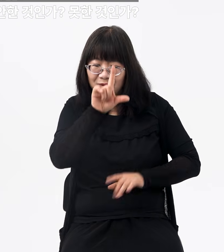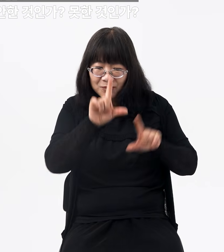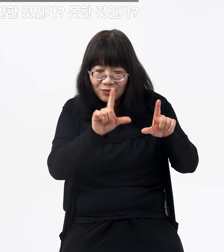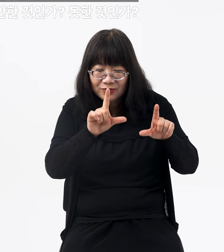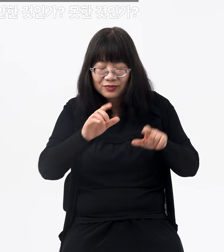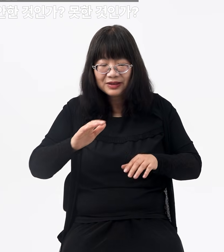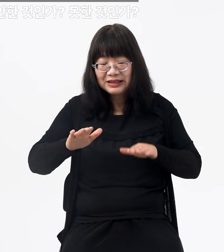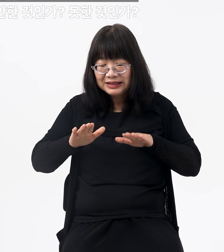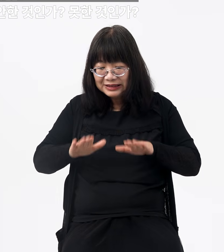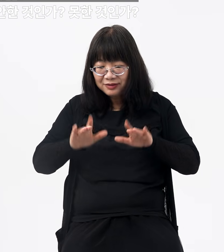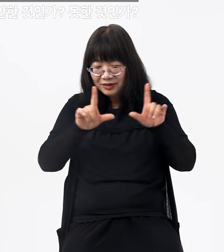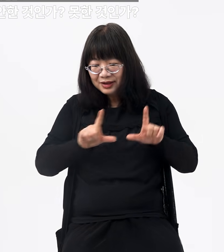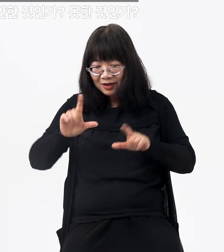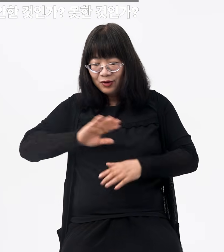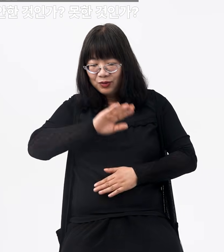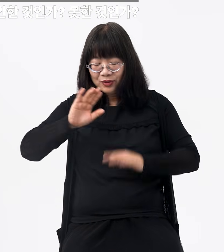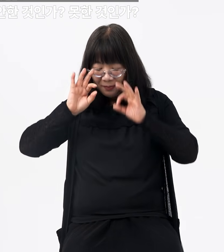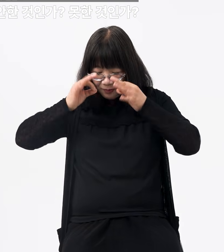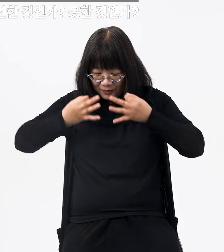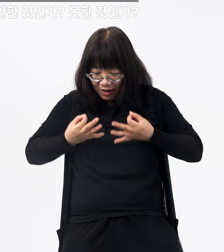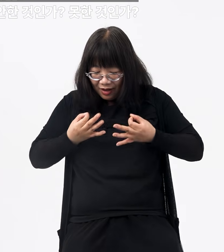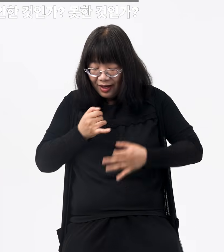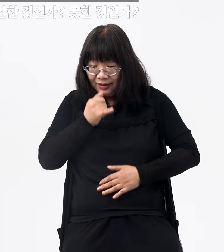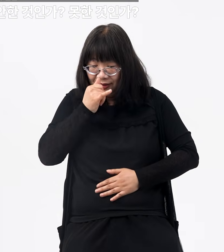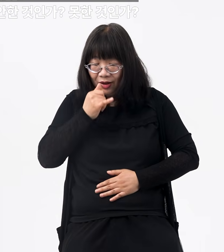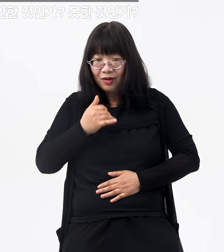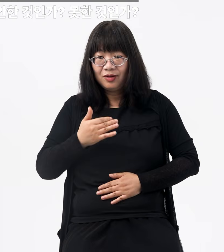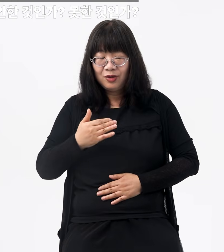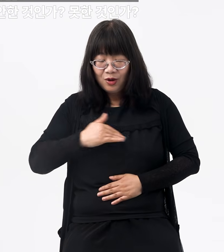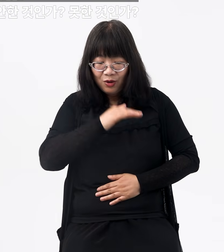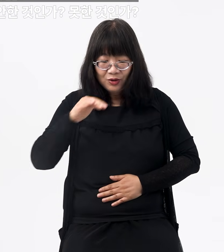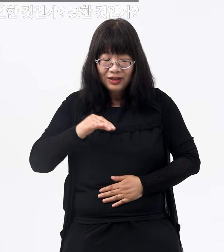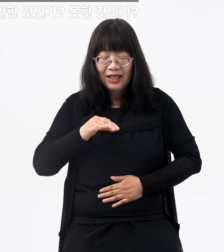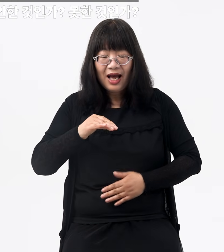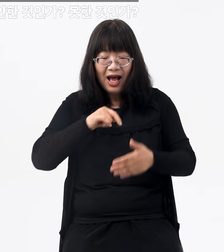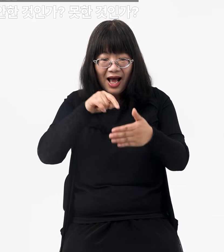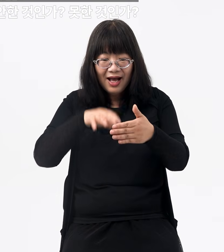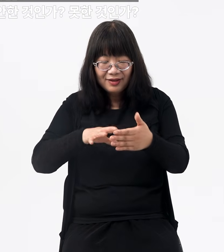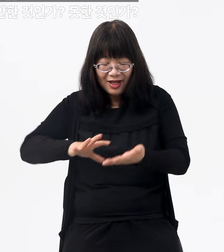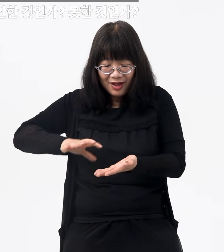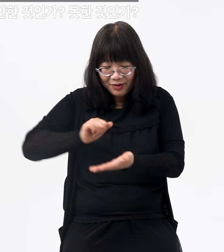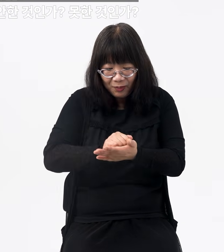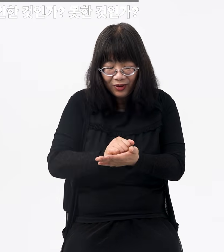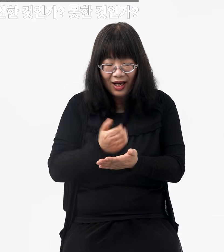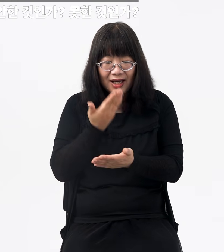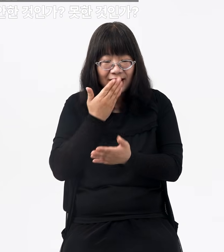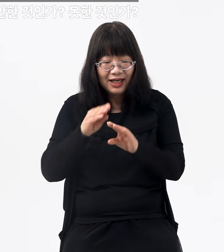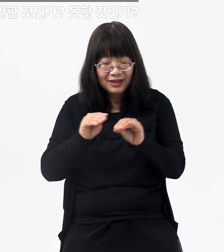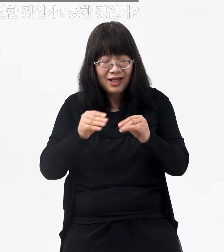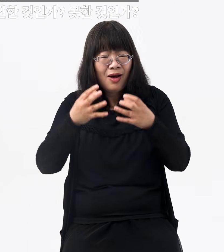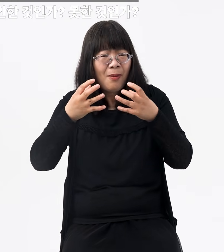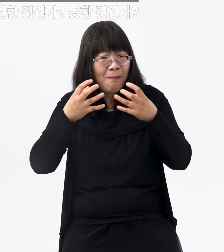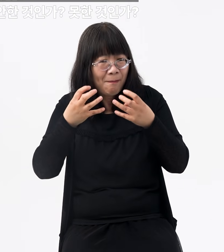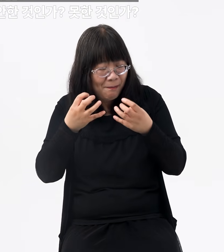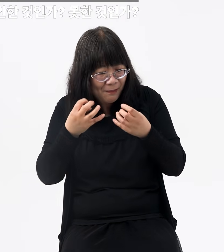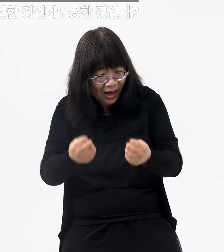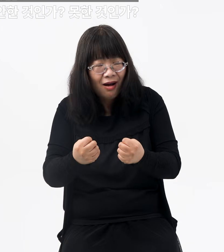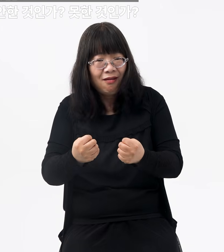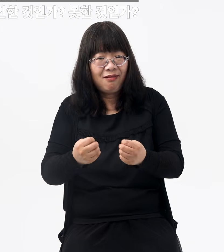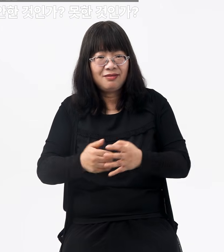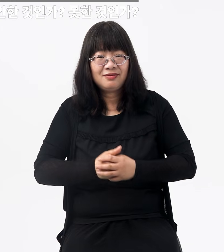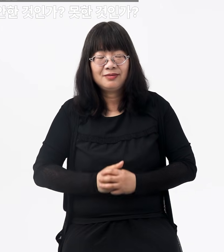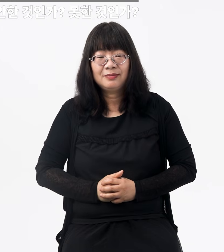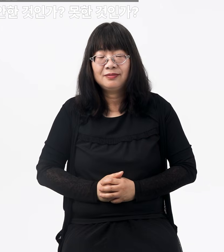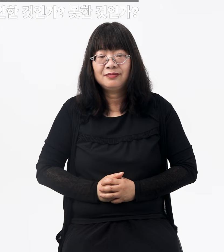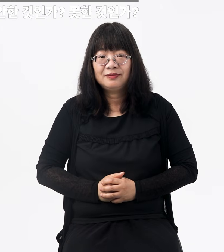말이에요. 우리 속에 정복해야 될 가나안이 있어요, 없어요? 아직 많아요. 정복되지